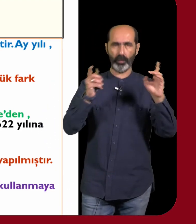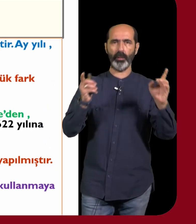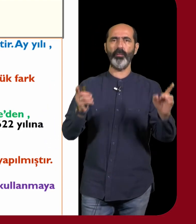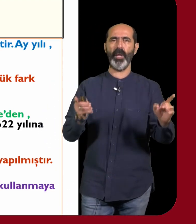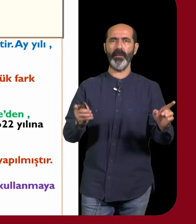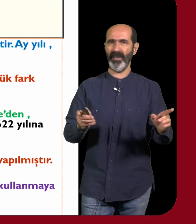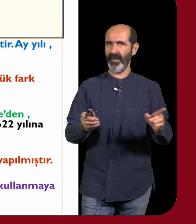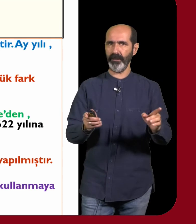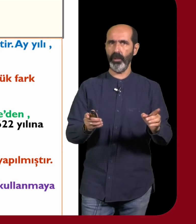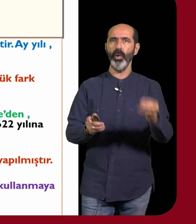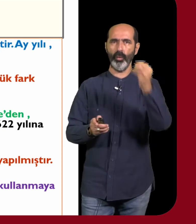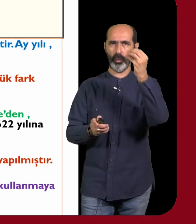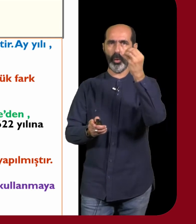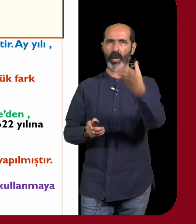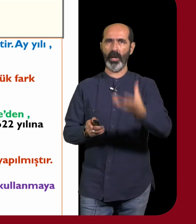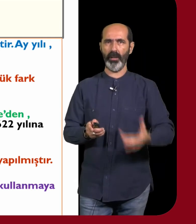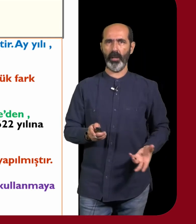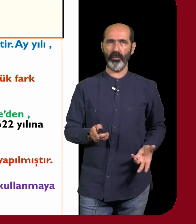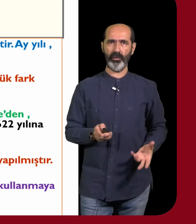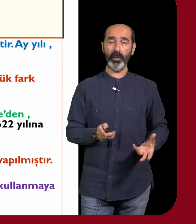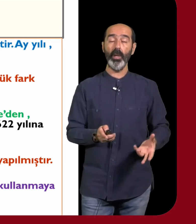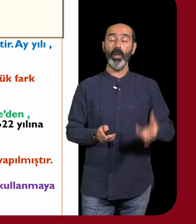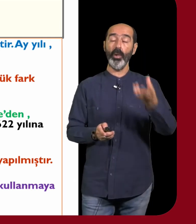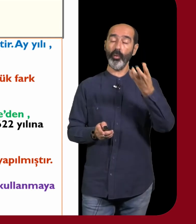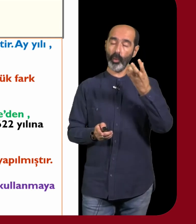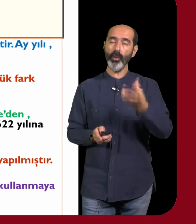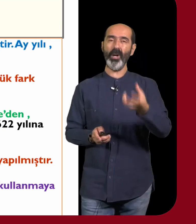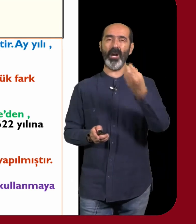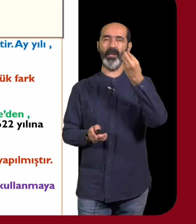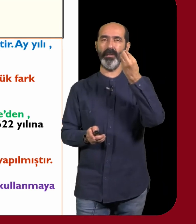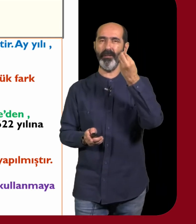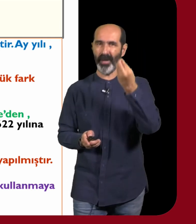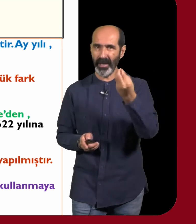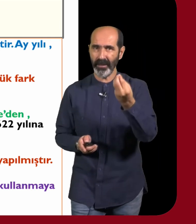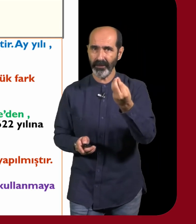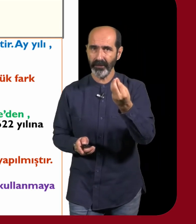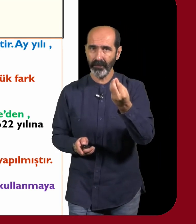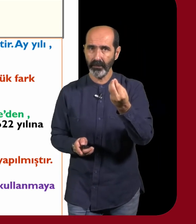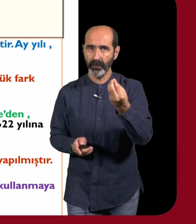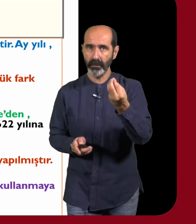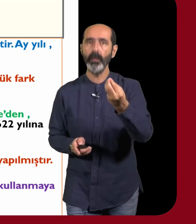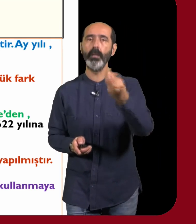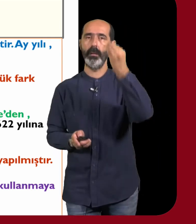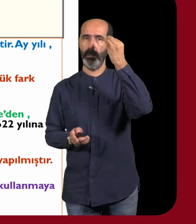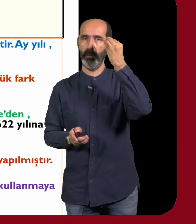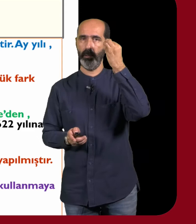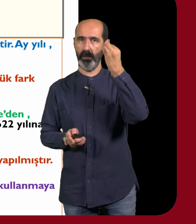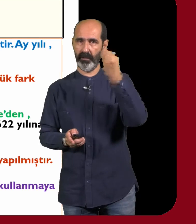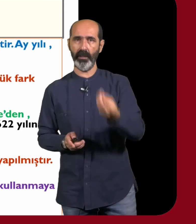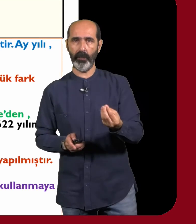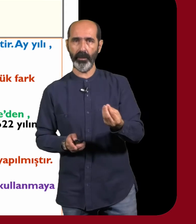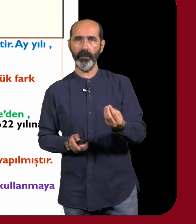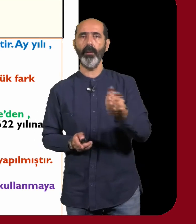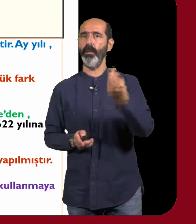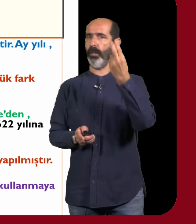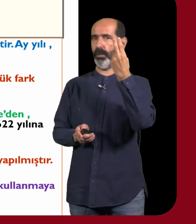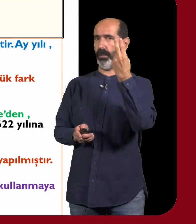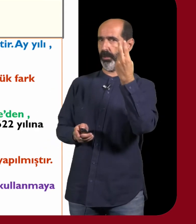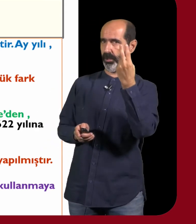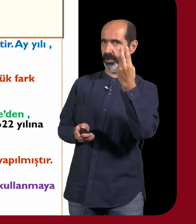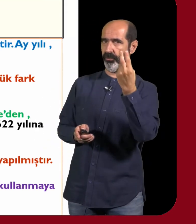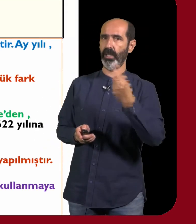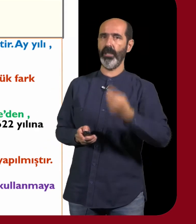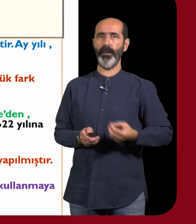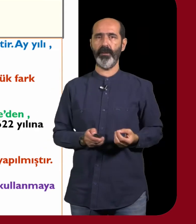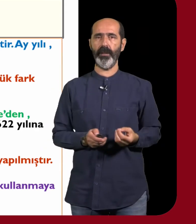daha sonra düzenlenerek son halini almıştır son halini veren veren İslam'ın